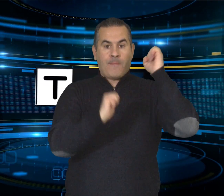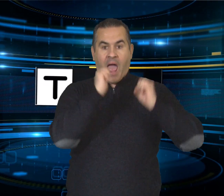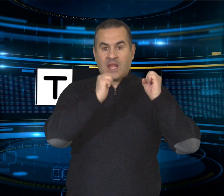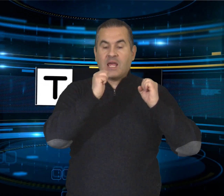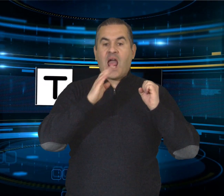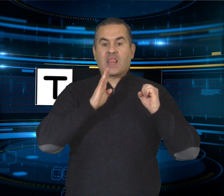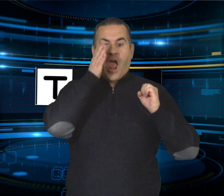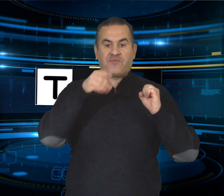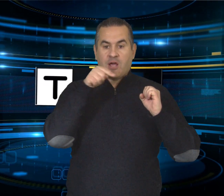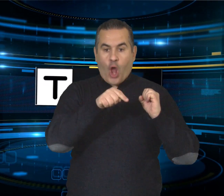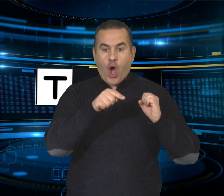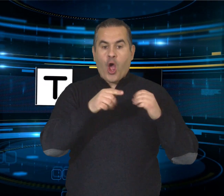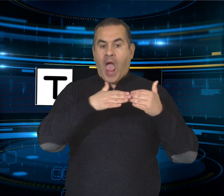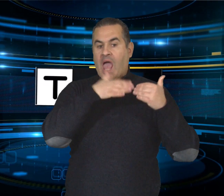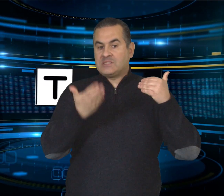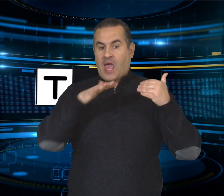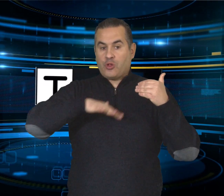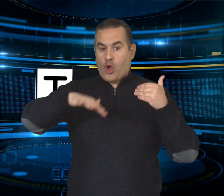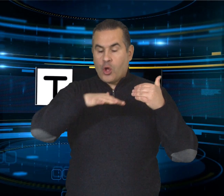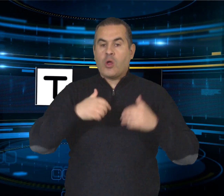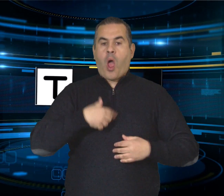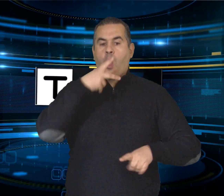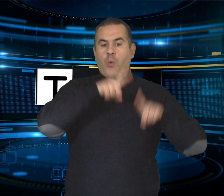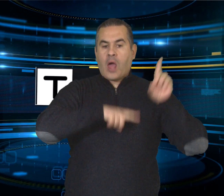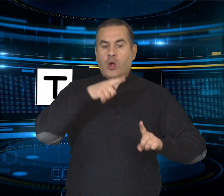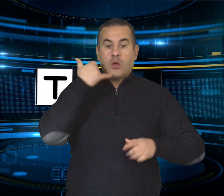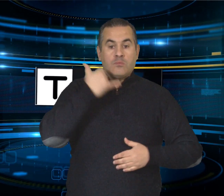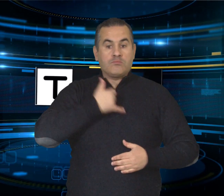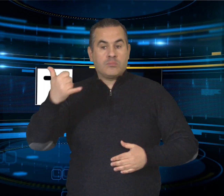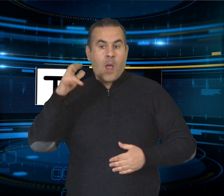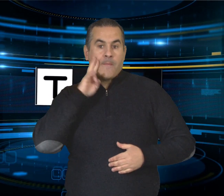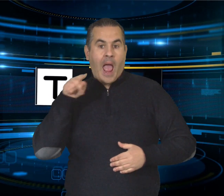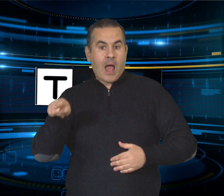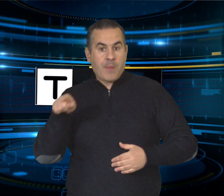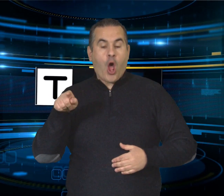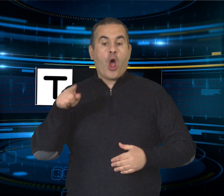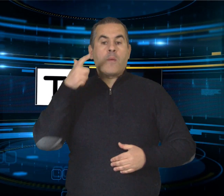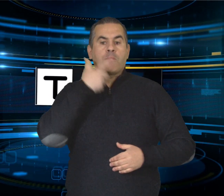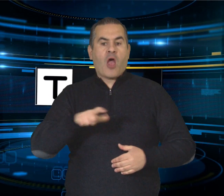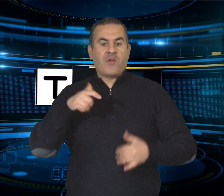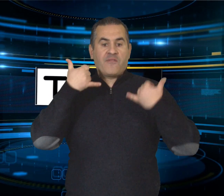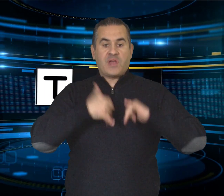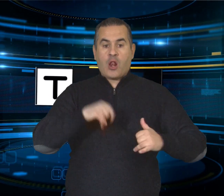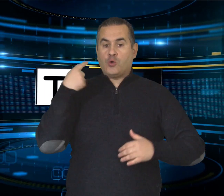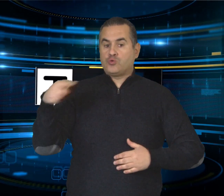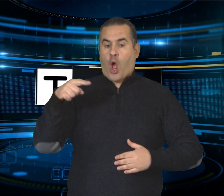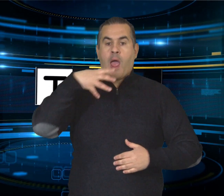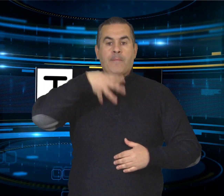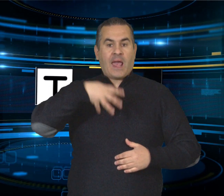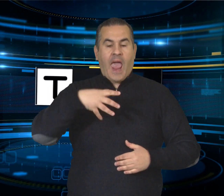scendere dall'ambulanza, dicendo loro che avrebbe pensato lui ad accompagnare il figlio a casa. Pochi attimi dopo il delitto, Michele ha